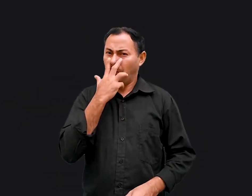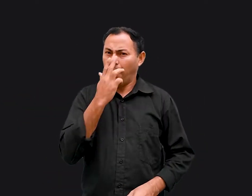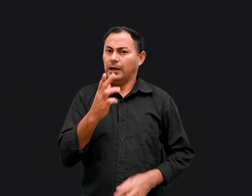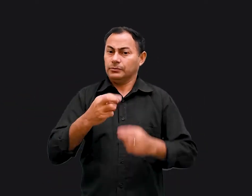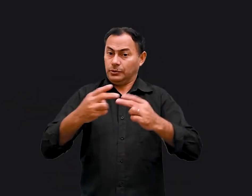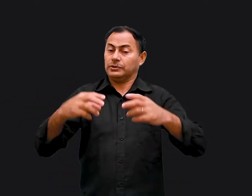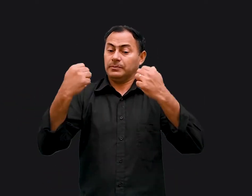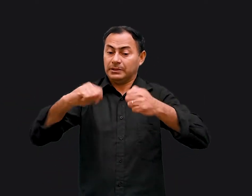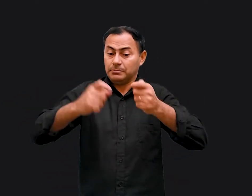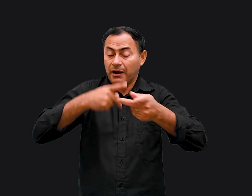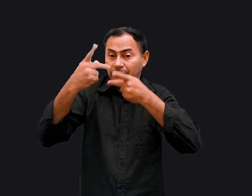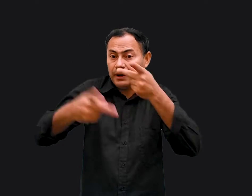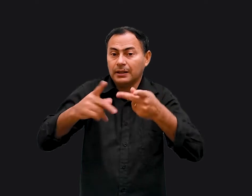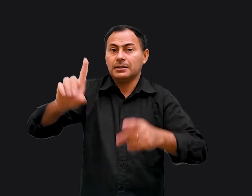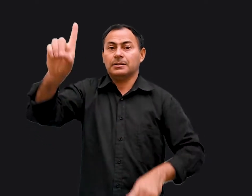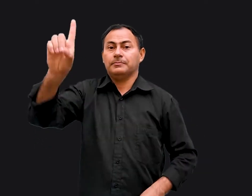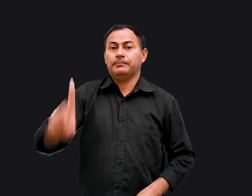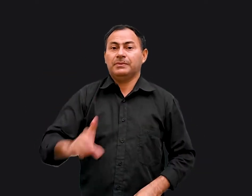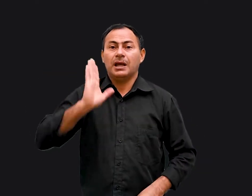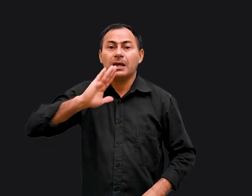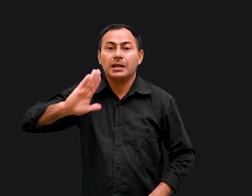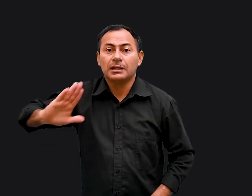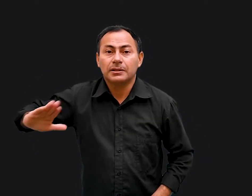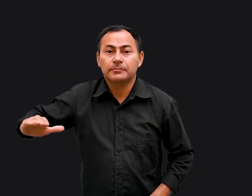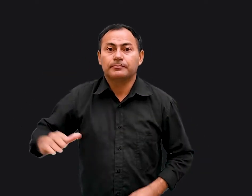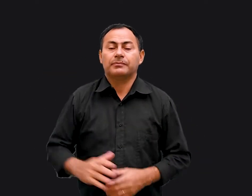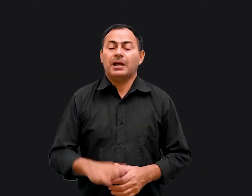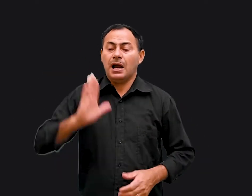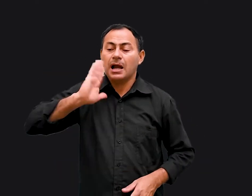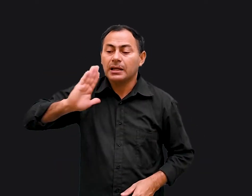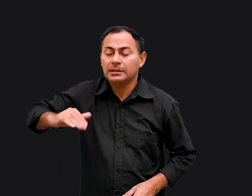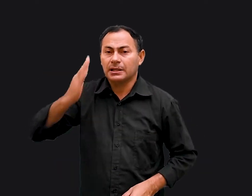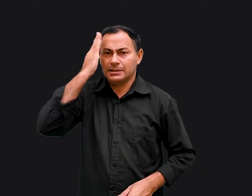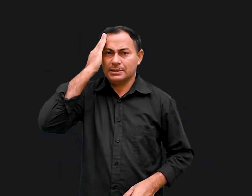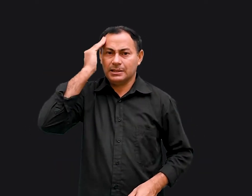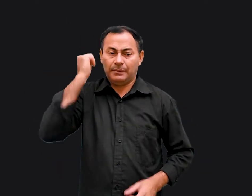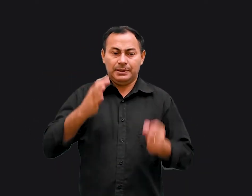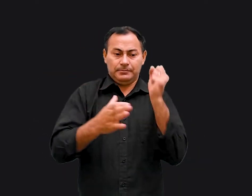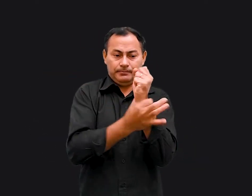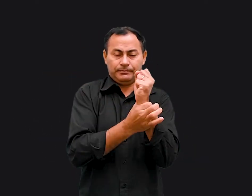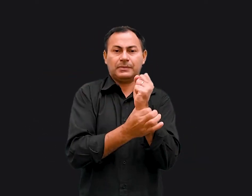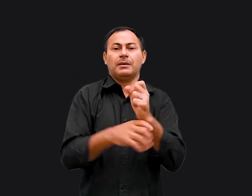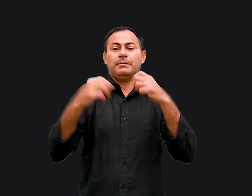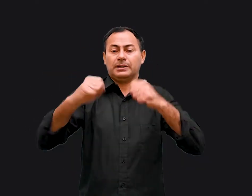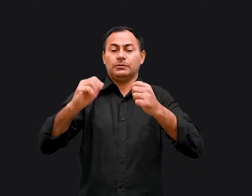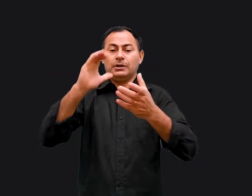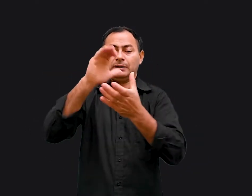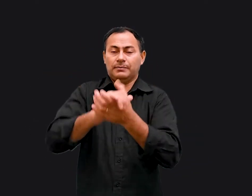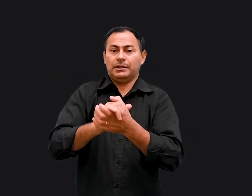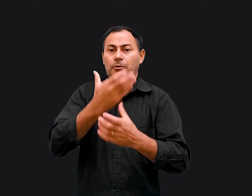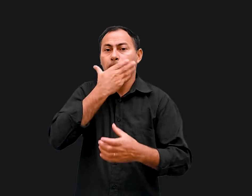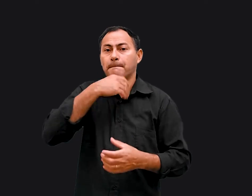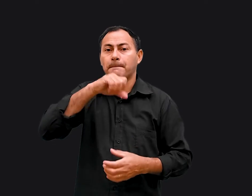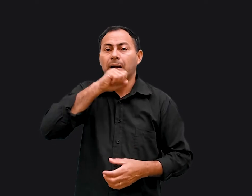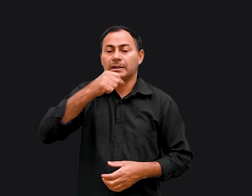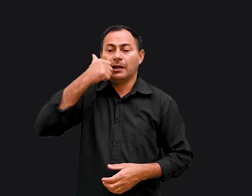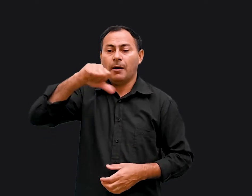precisa ser dito a respeito dos direitos das crianças. As crianças sabem que a segurança delas depende do casamento dos pais. É por